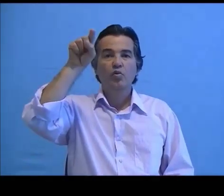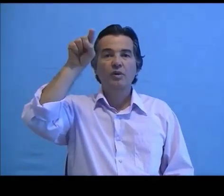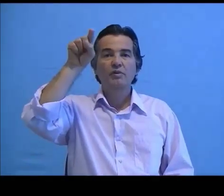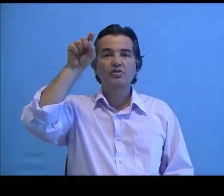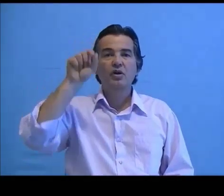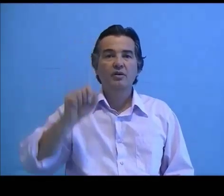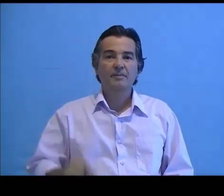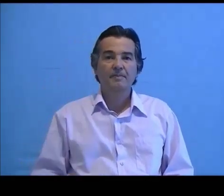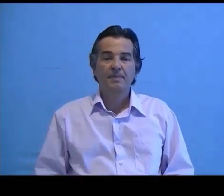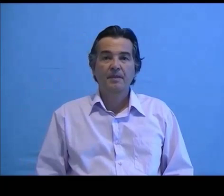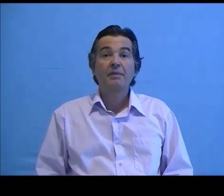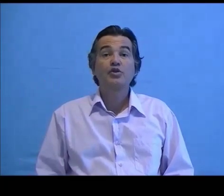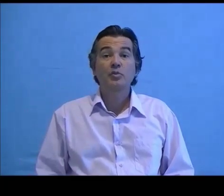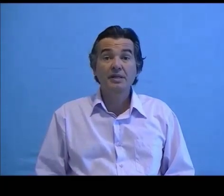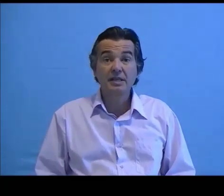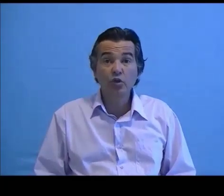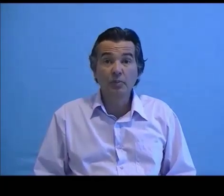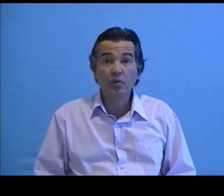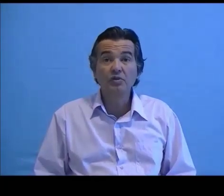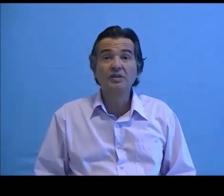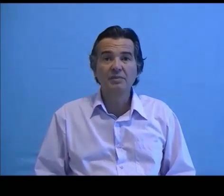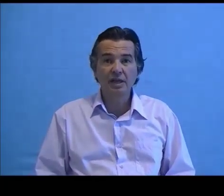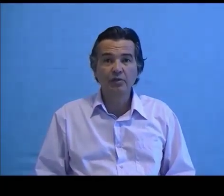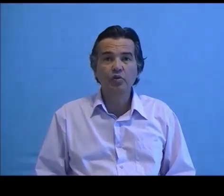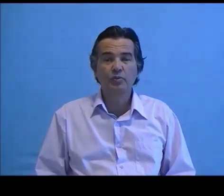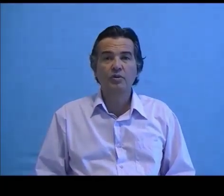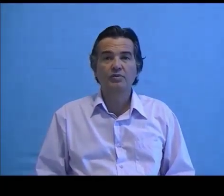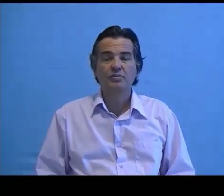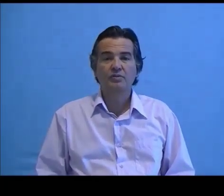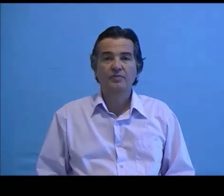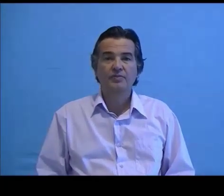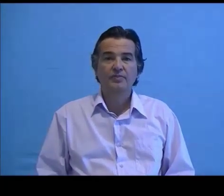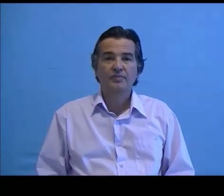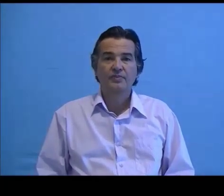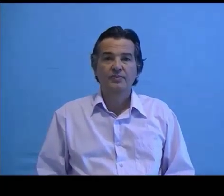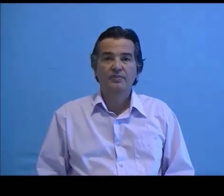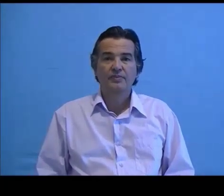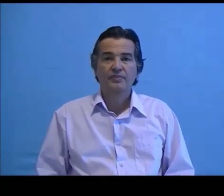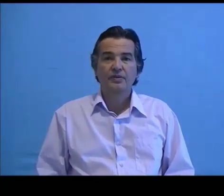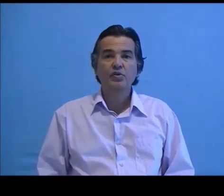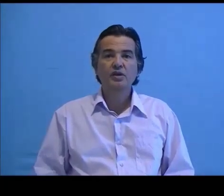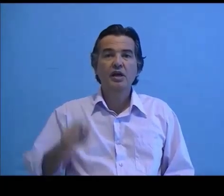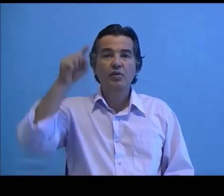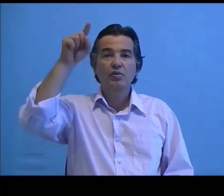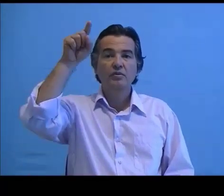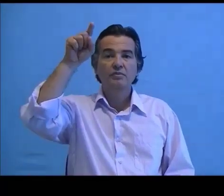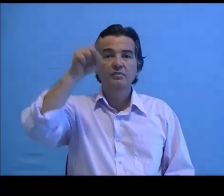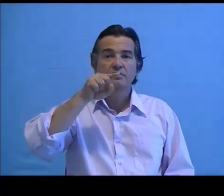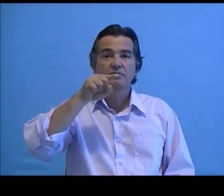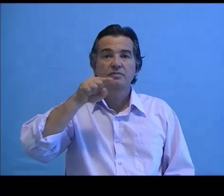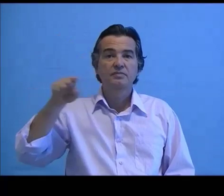uma mão só, mas começando no ponto e terminando no ponto. E o triângulo?